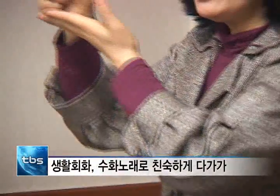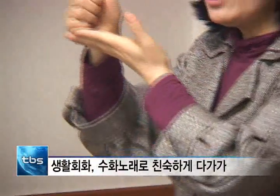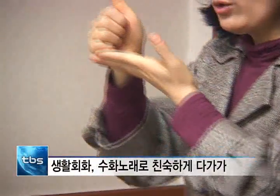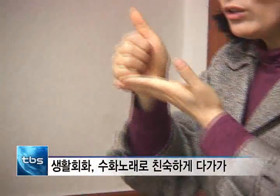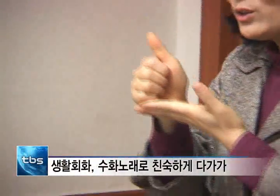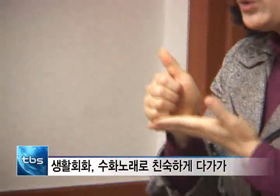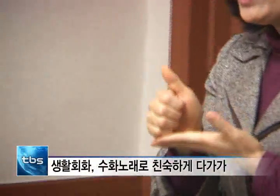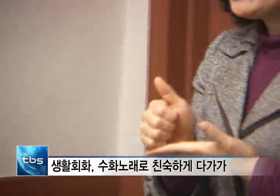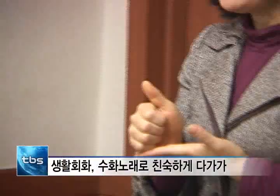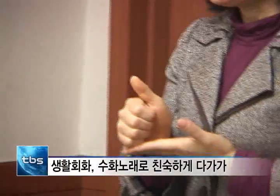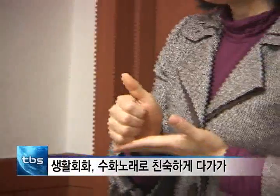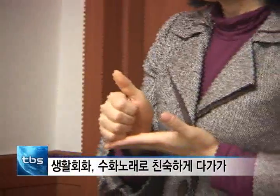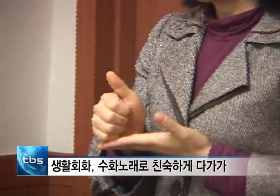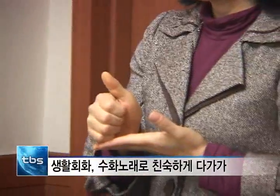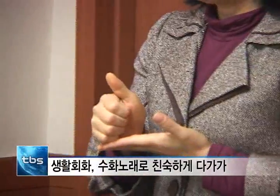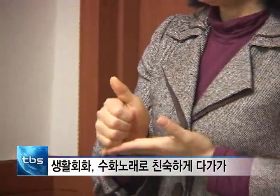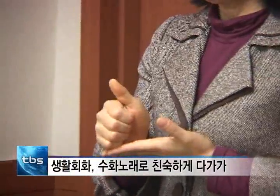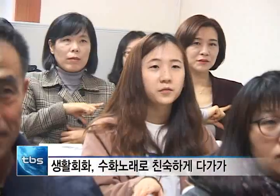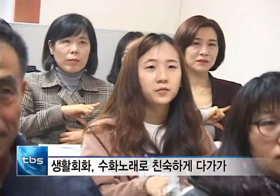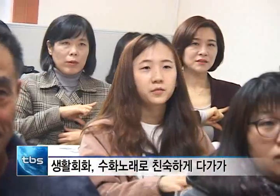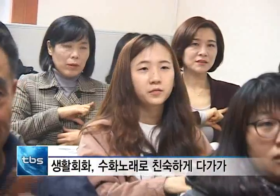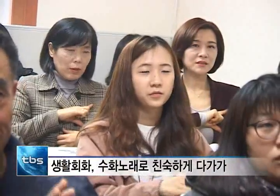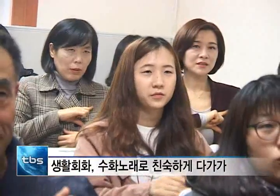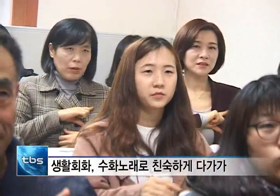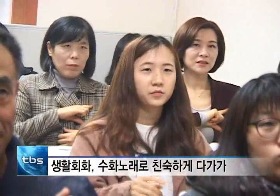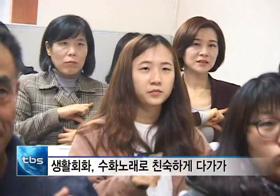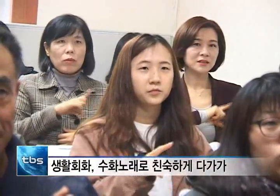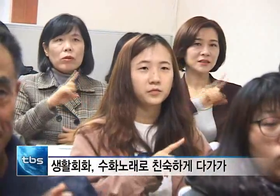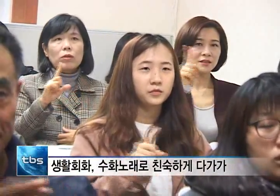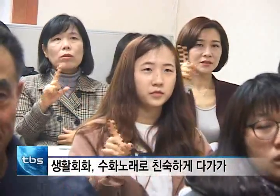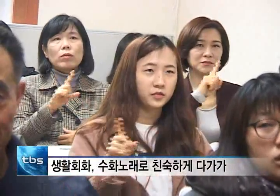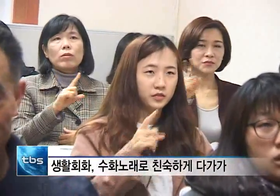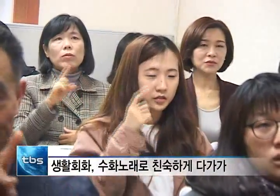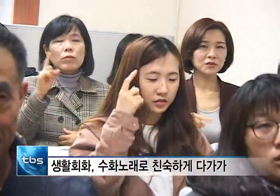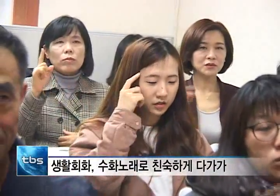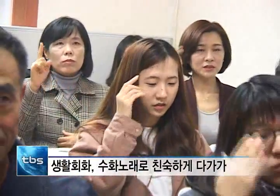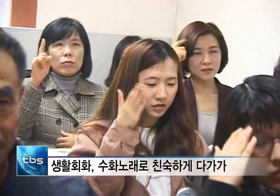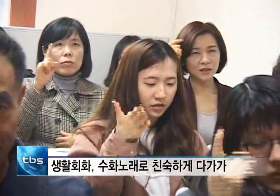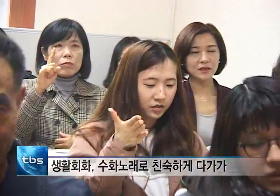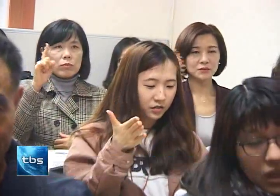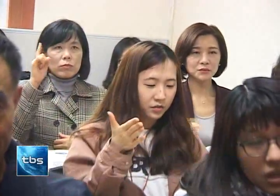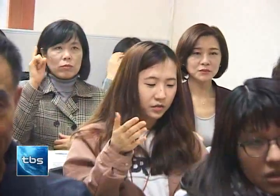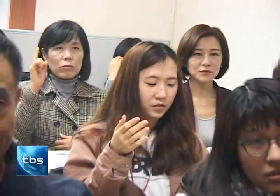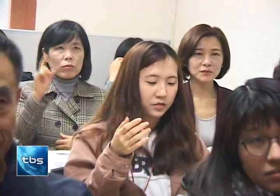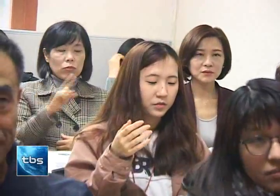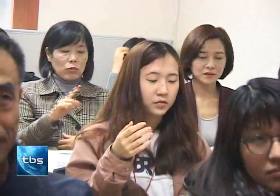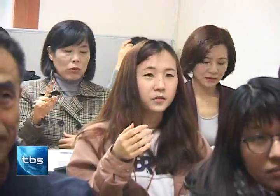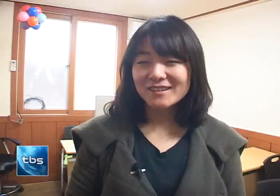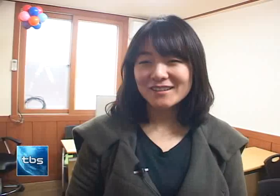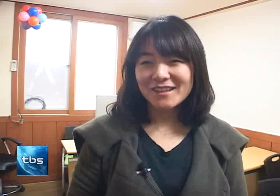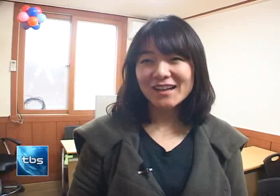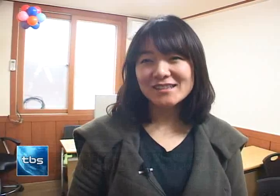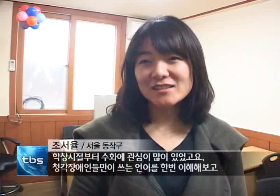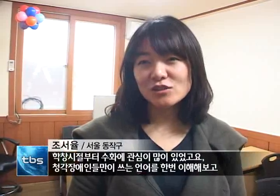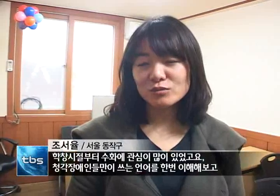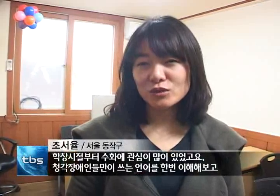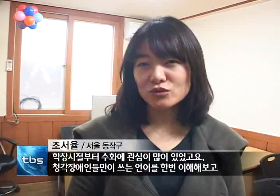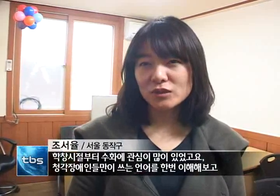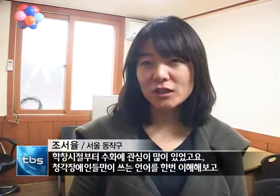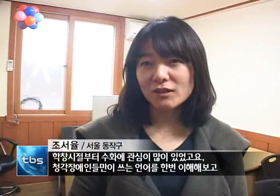언어라고만 여겼던 수화를 노래, 생활회화로 친숙하게 접할 수 있어 보다 쉽게 배울 수 있는데요. 학창시절부터 수화에